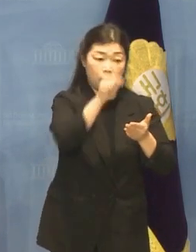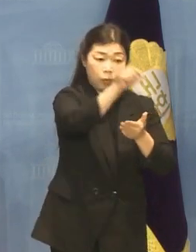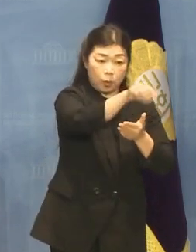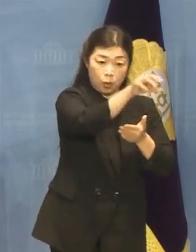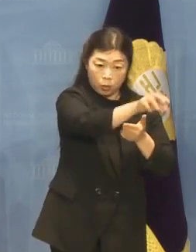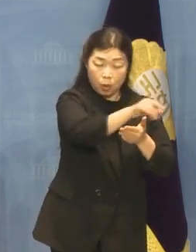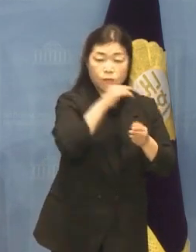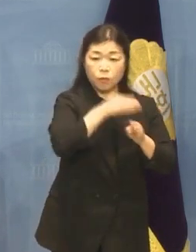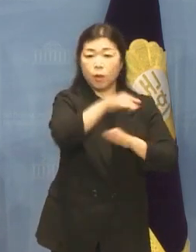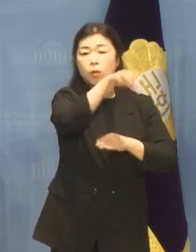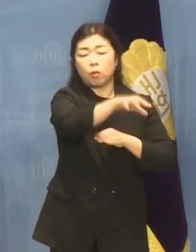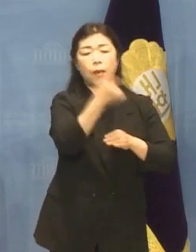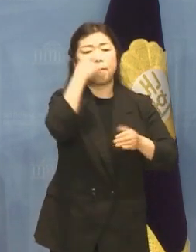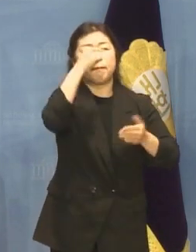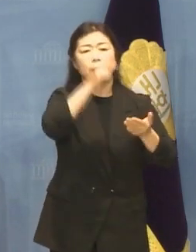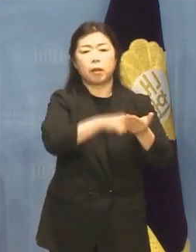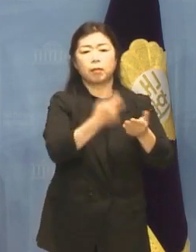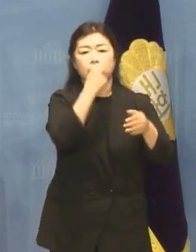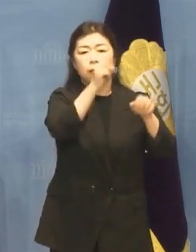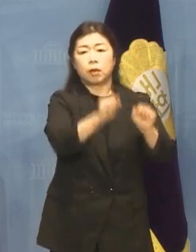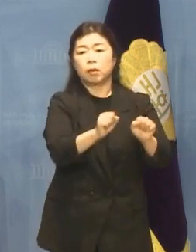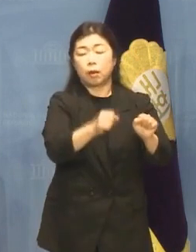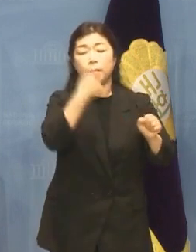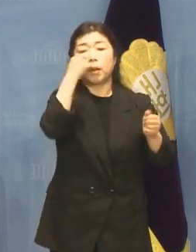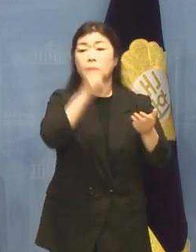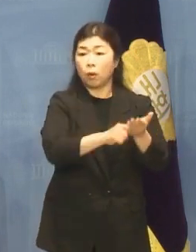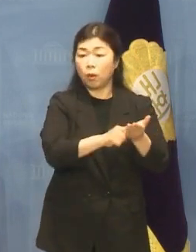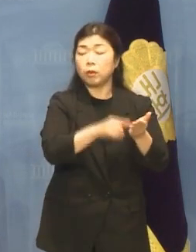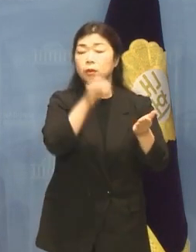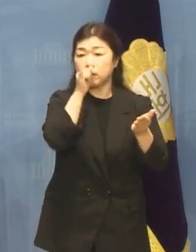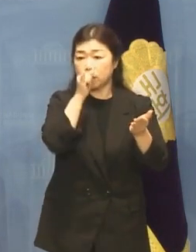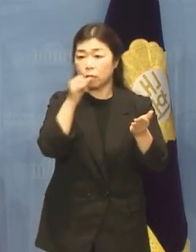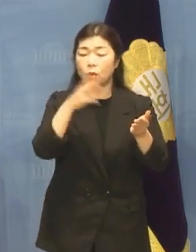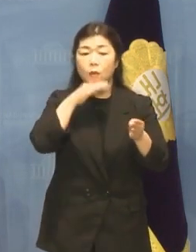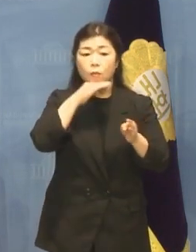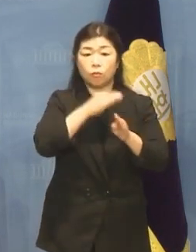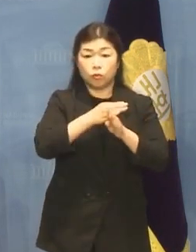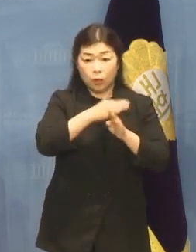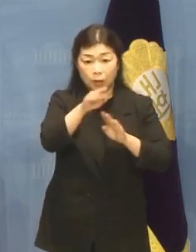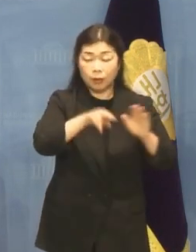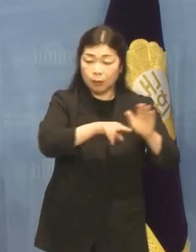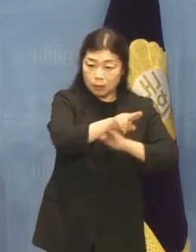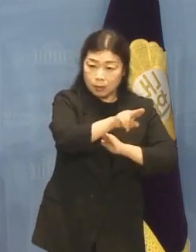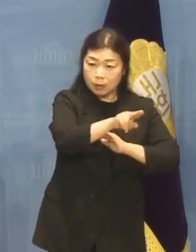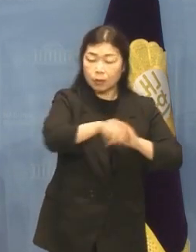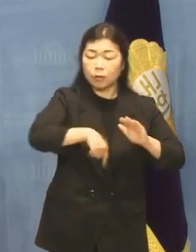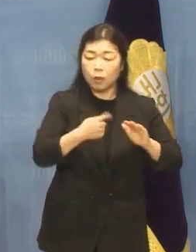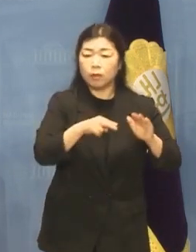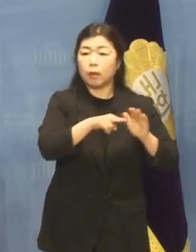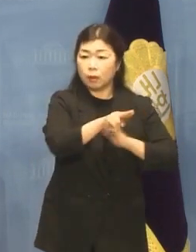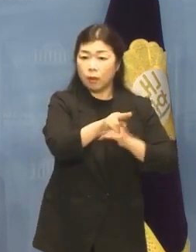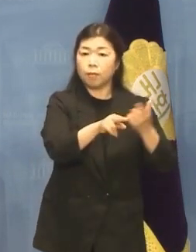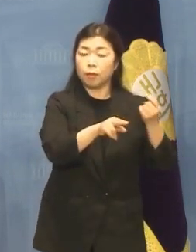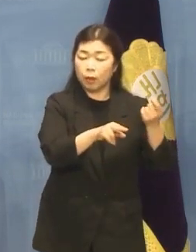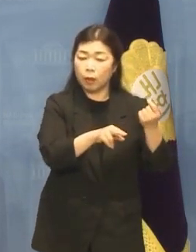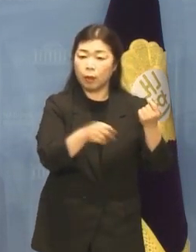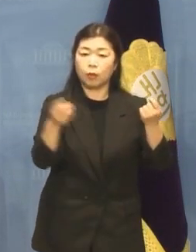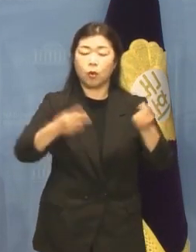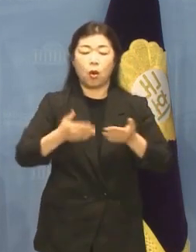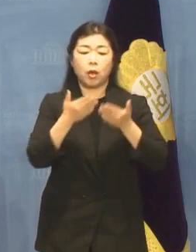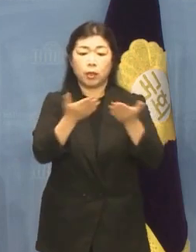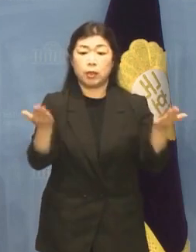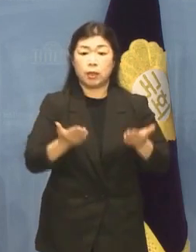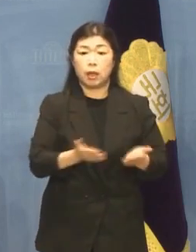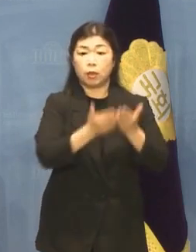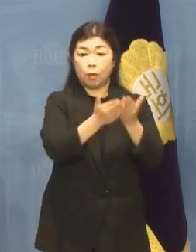북한 해역에서 생존 상태로 발견되는 등 자진 월북 가능성이 높았다는 사실, 근무